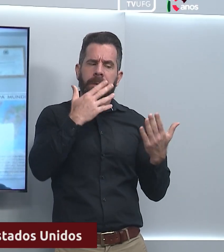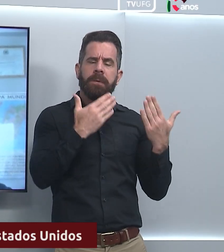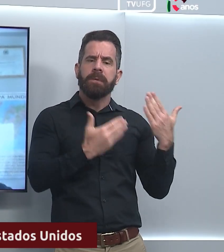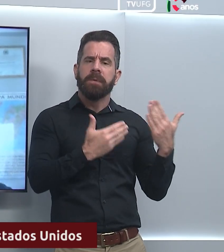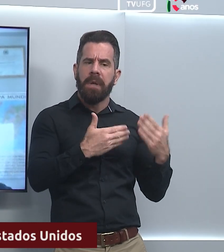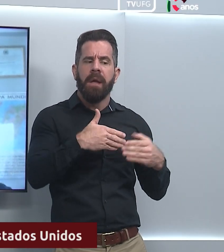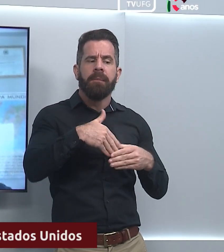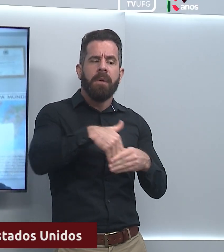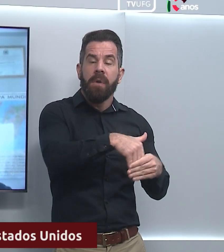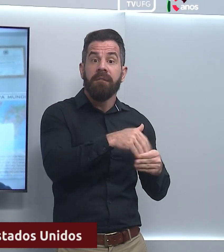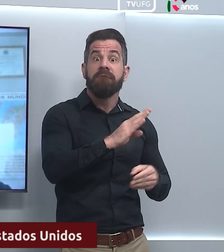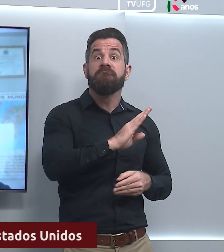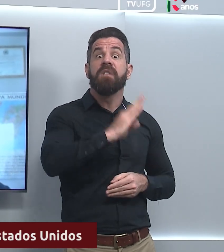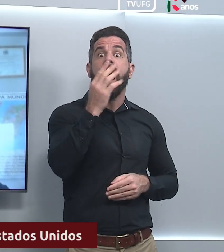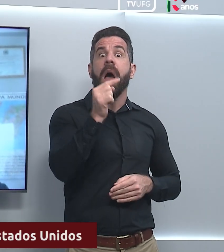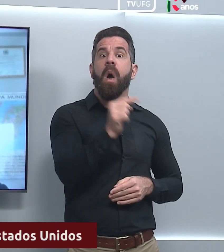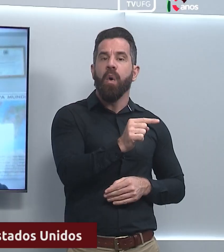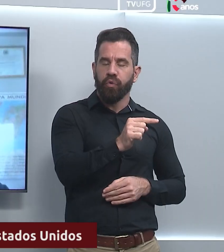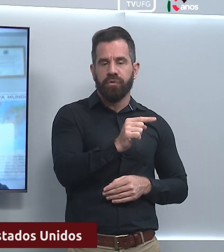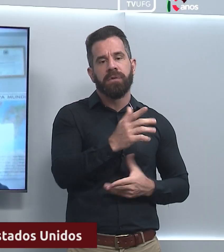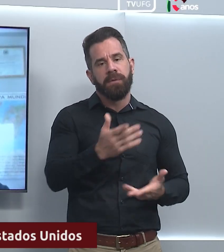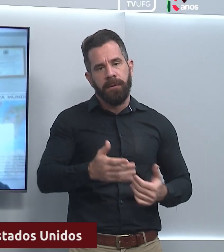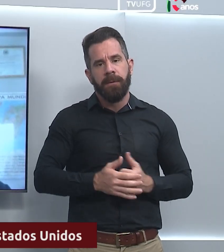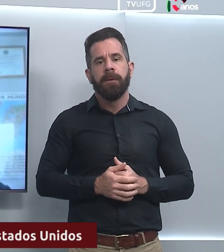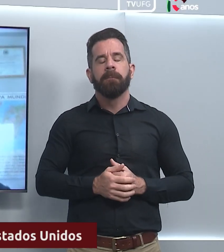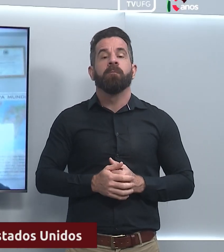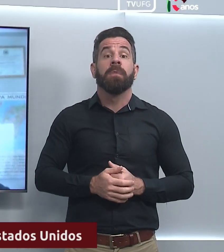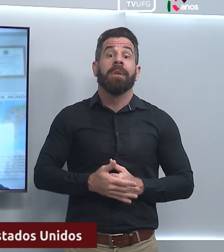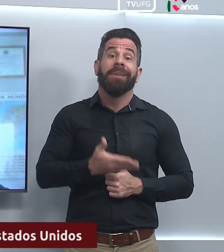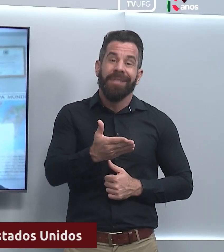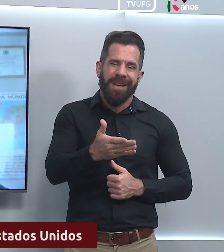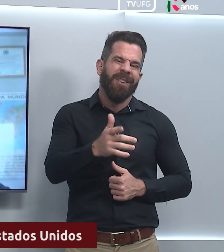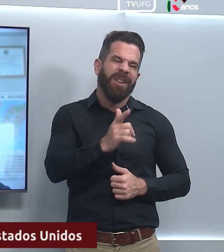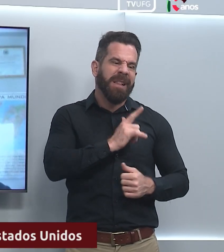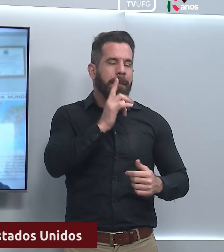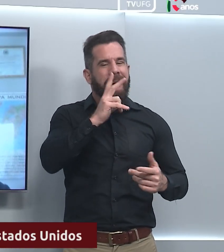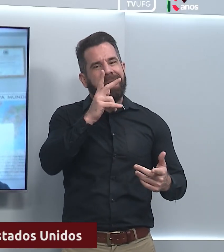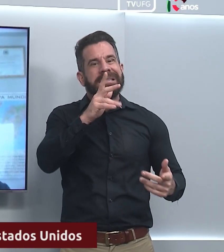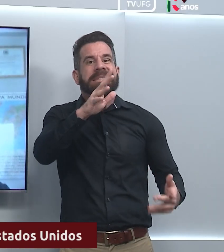concreta. Então, essa disputa geopolítica